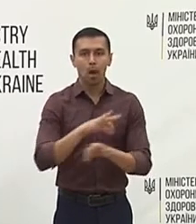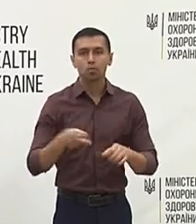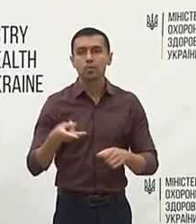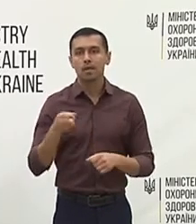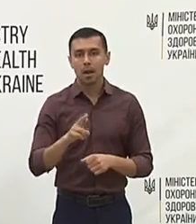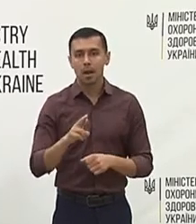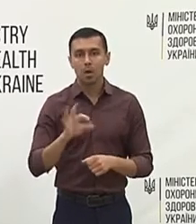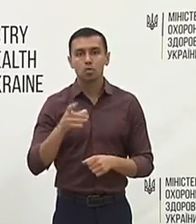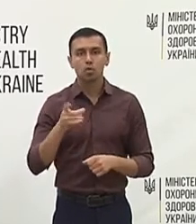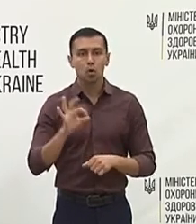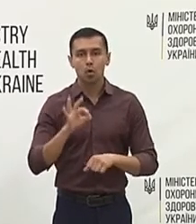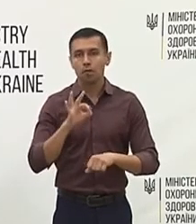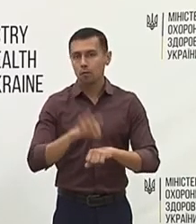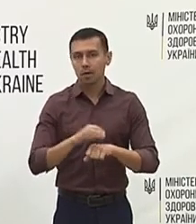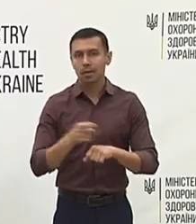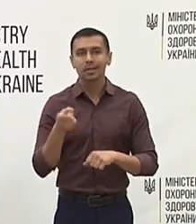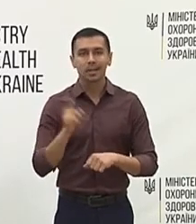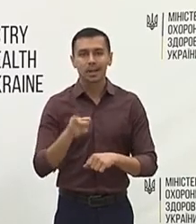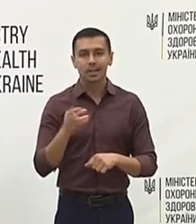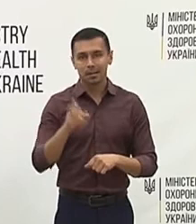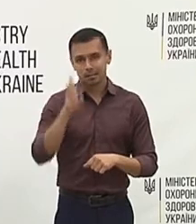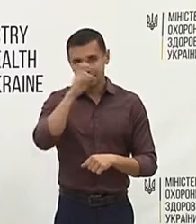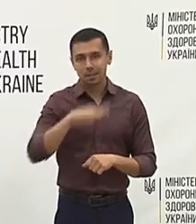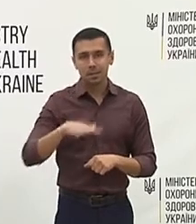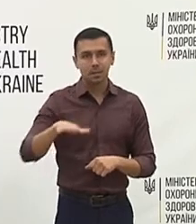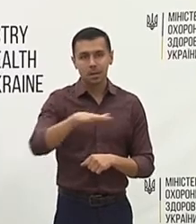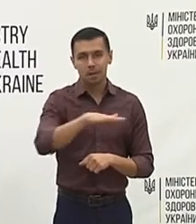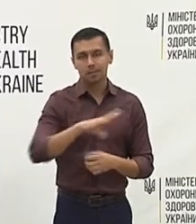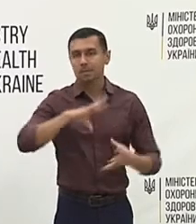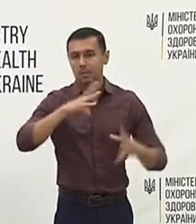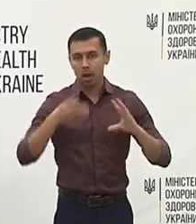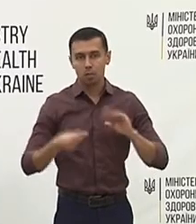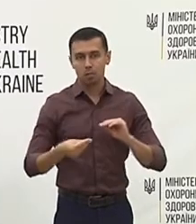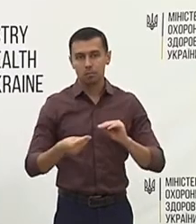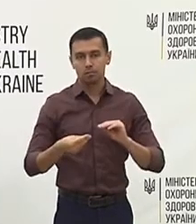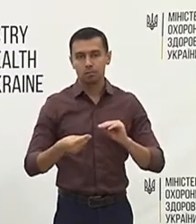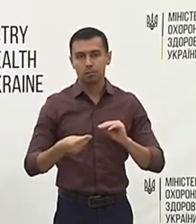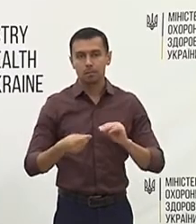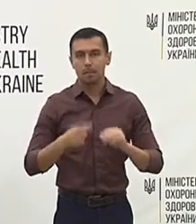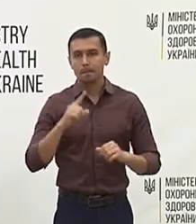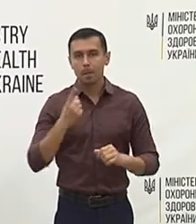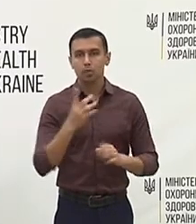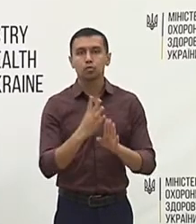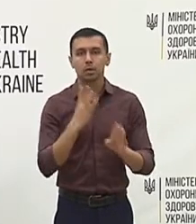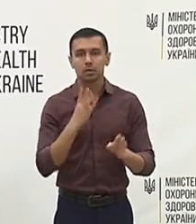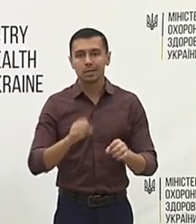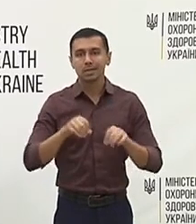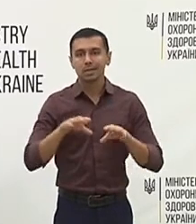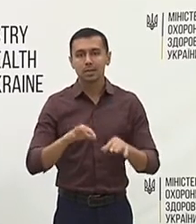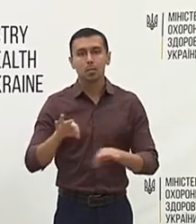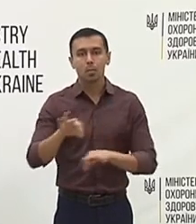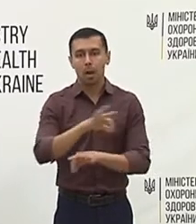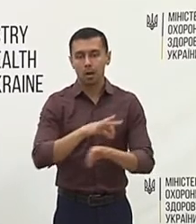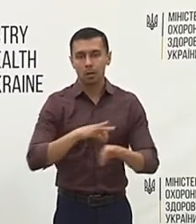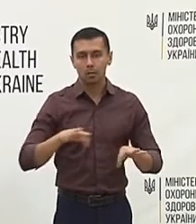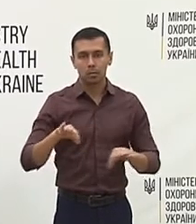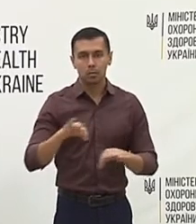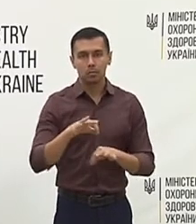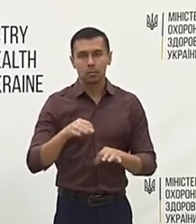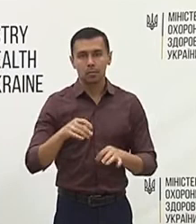для онкологічних хворих та для держави взагалом. Перш за все, реалізація проєкту